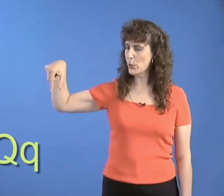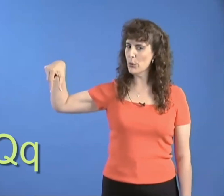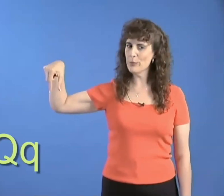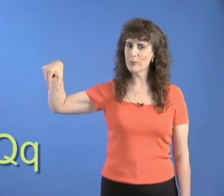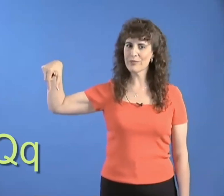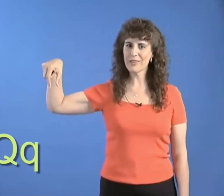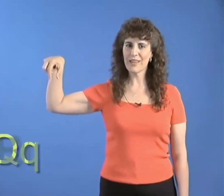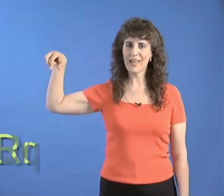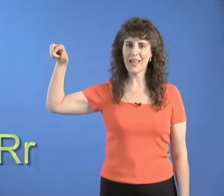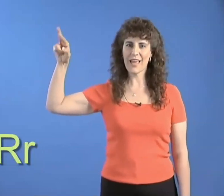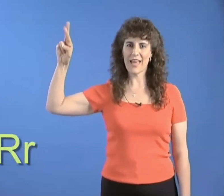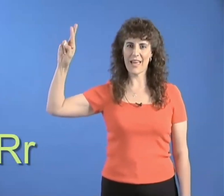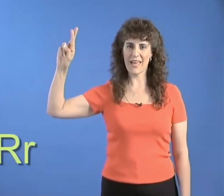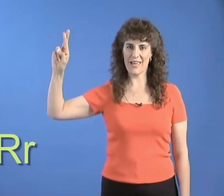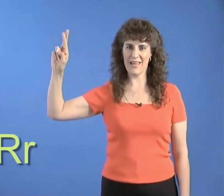Q,